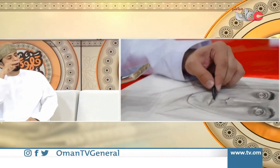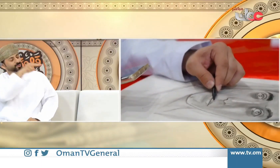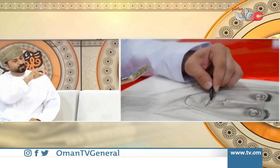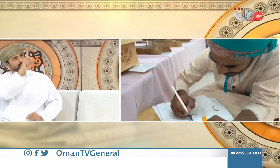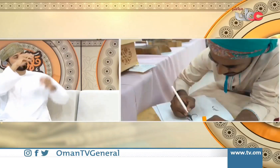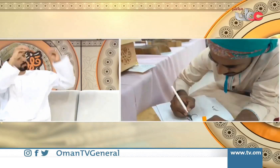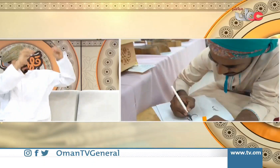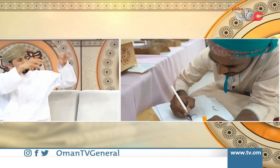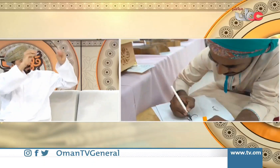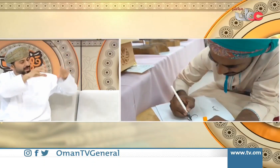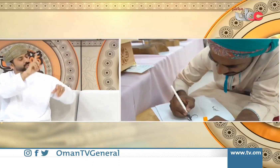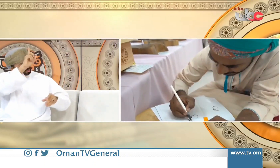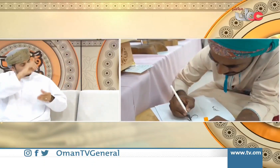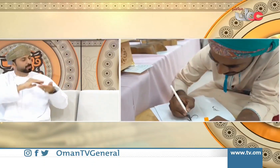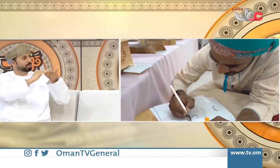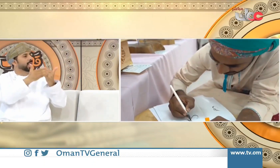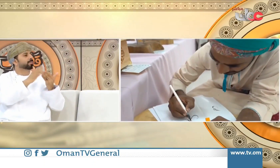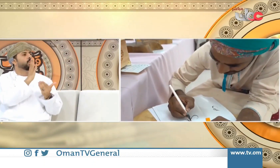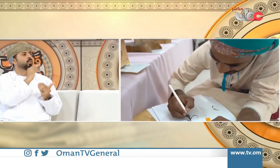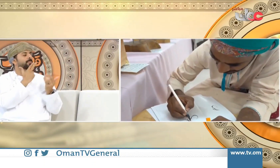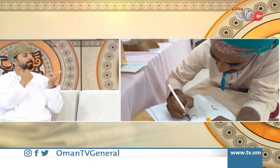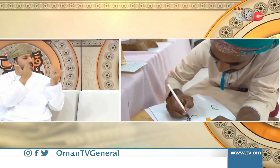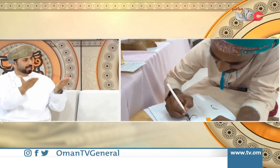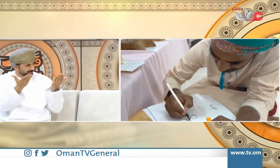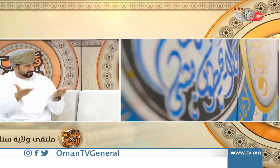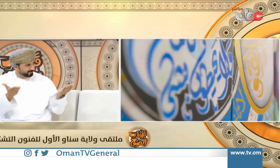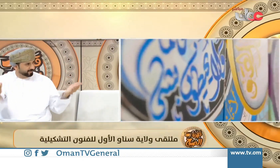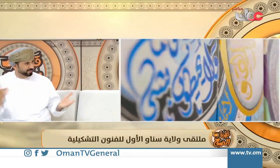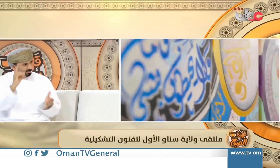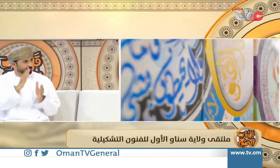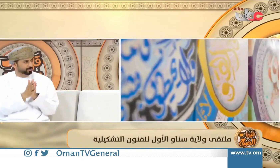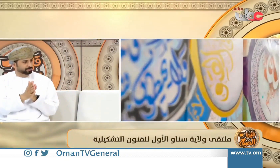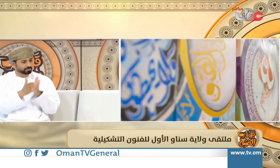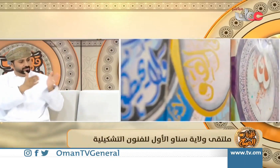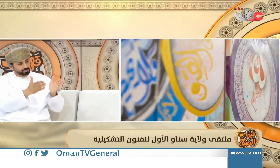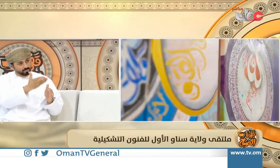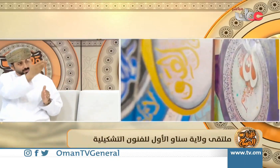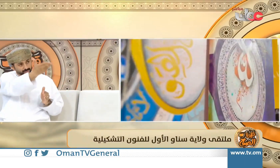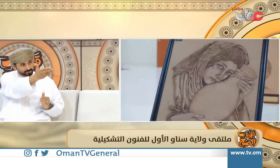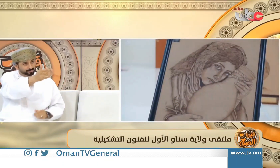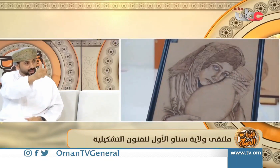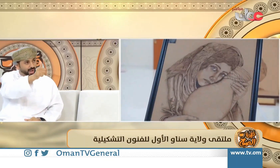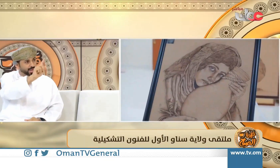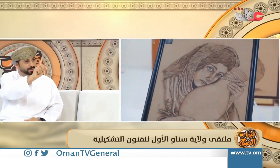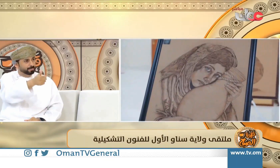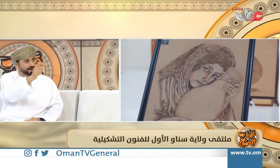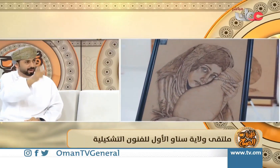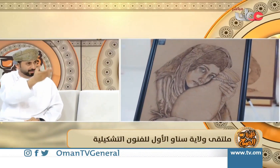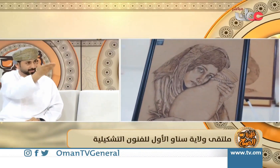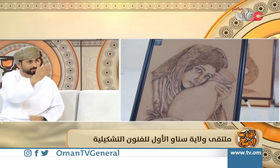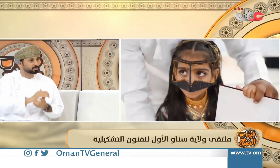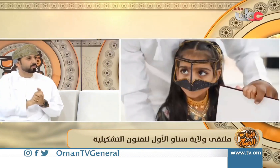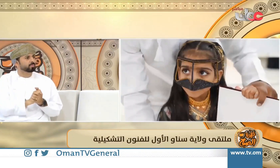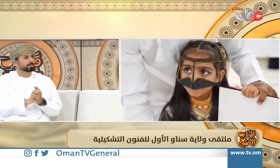وبعد ذلك يكون هناك وعي لدى المجتمع في تقديم الدعم والمساندة في الملتقيات الأخرى بإذن الله تعالى. الأخت